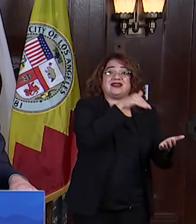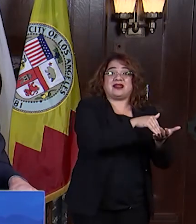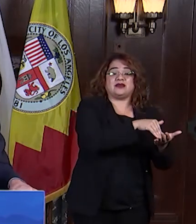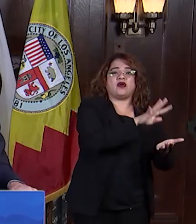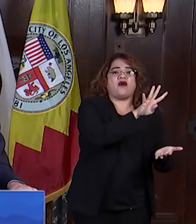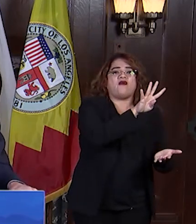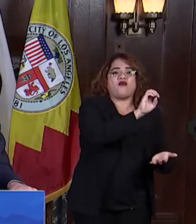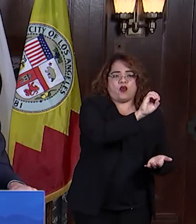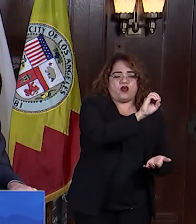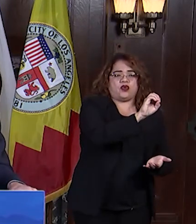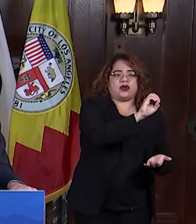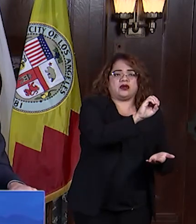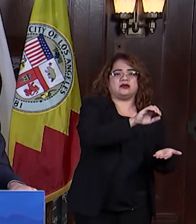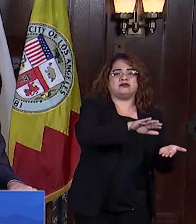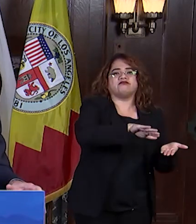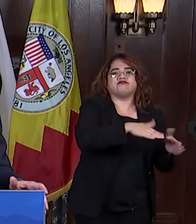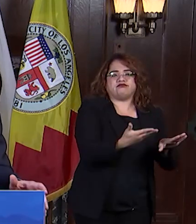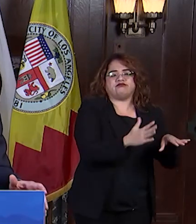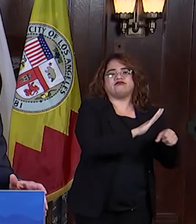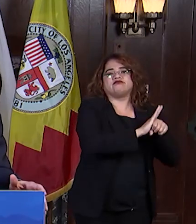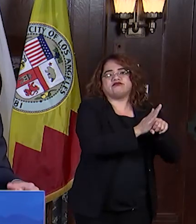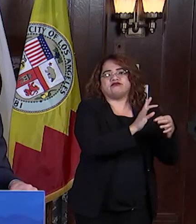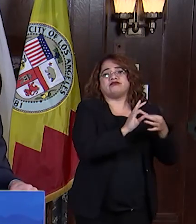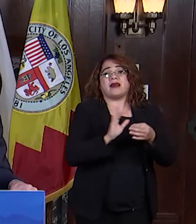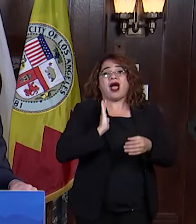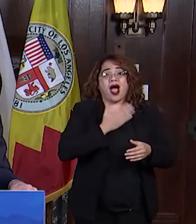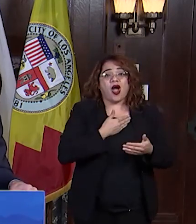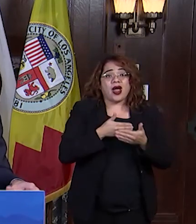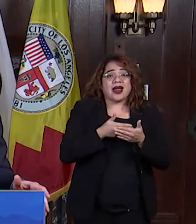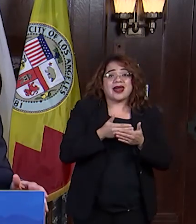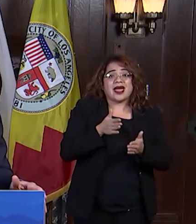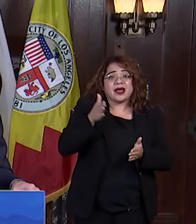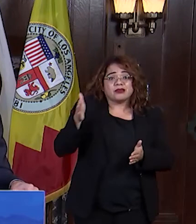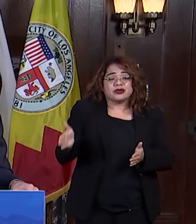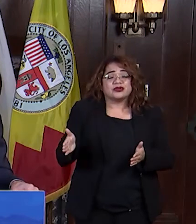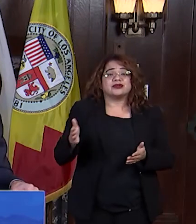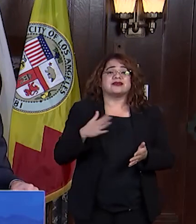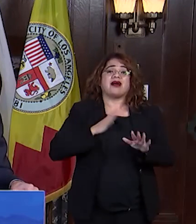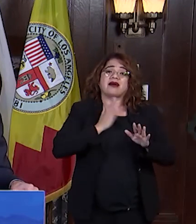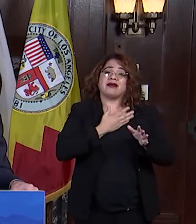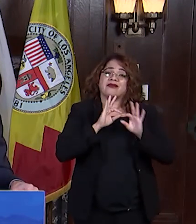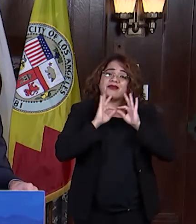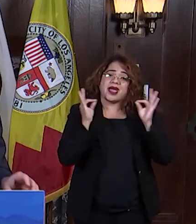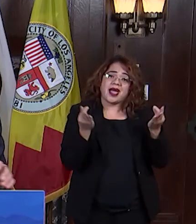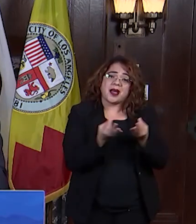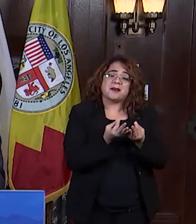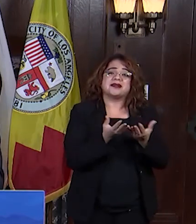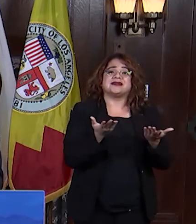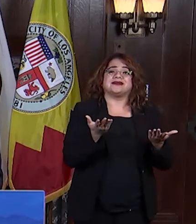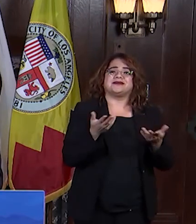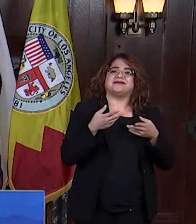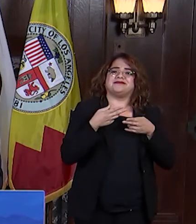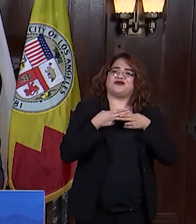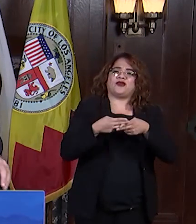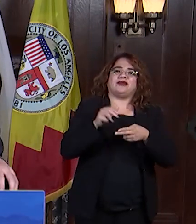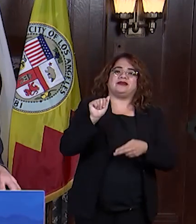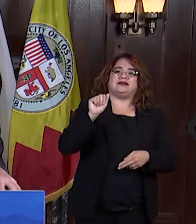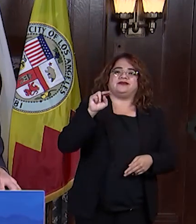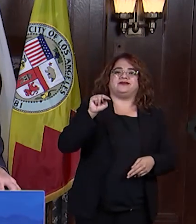7,040 de nuestros vecinos, miembros de nuestras familias angelinos. De estas,